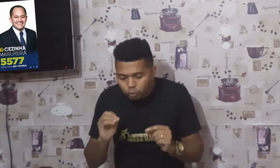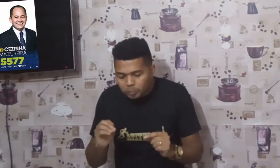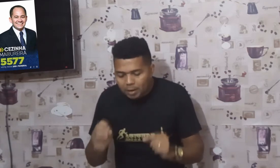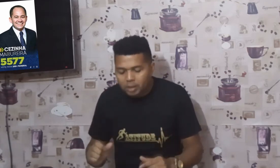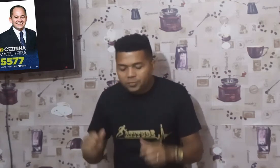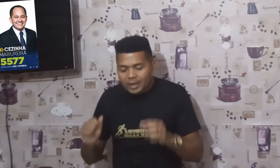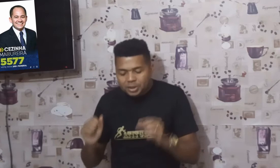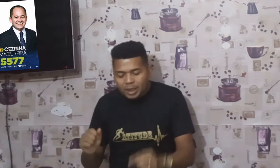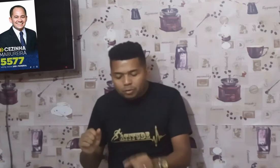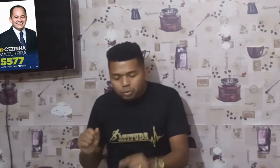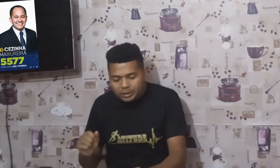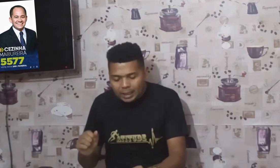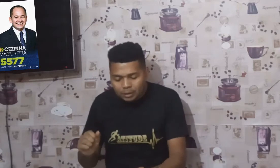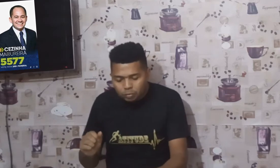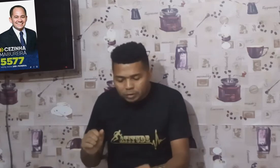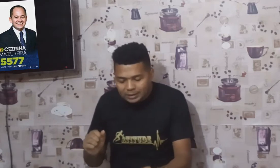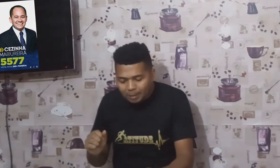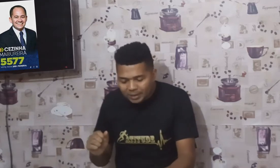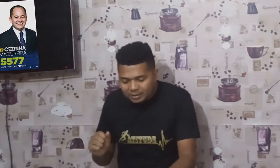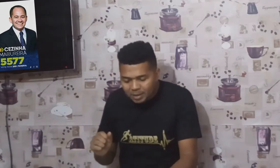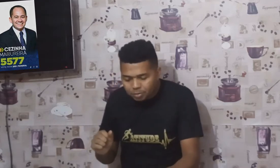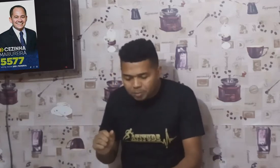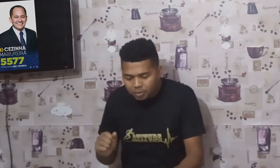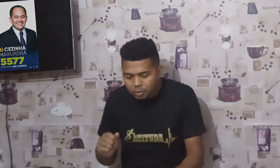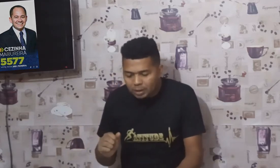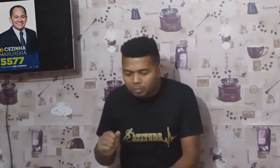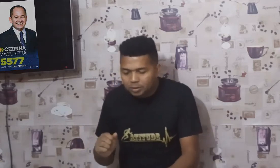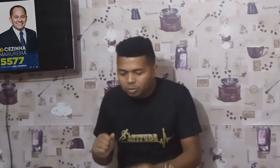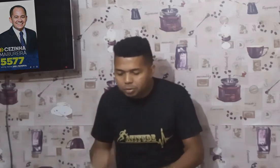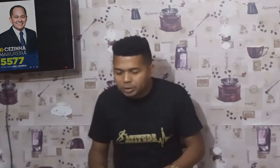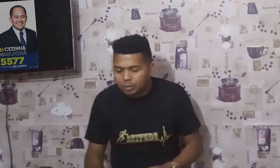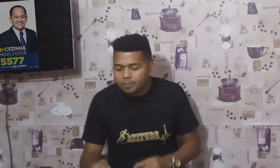dos maiores flagelos sociais, o desaparecimento de pessoas. A Comissão Constituição